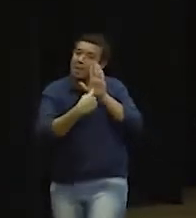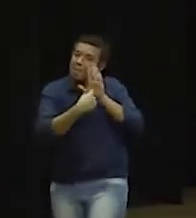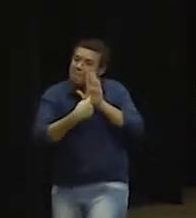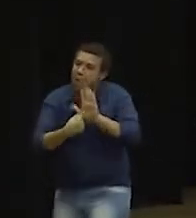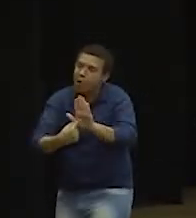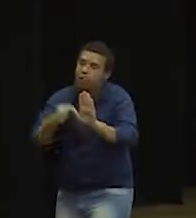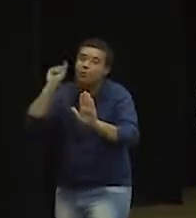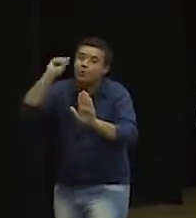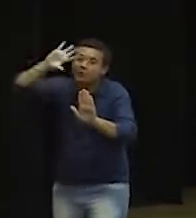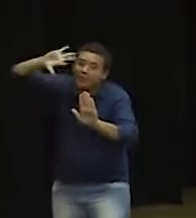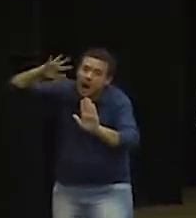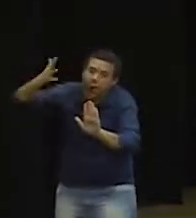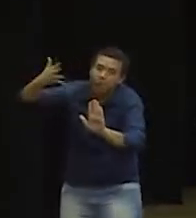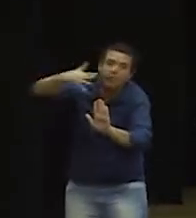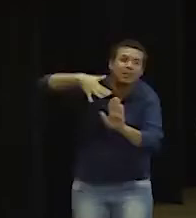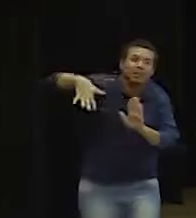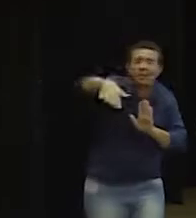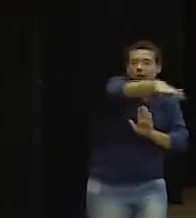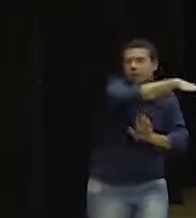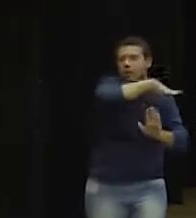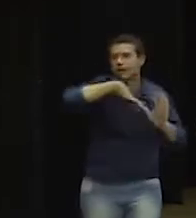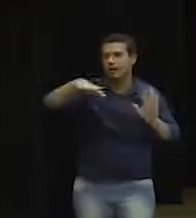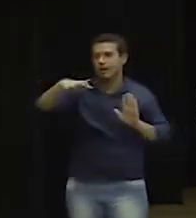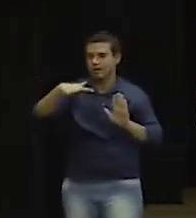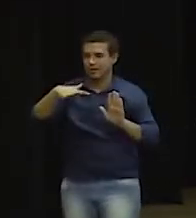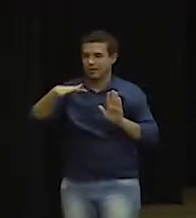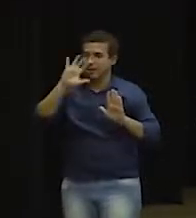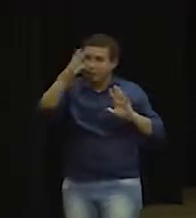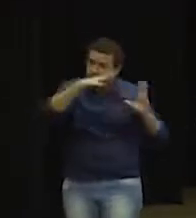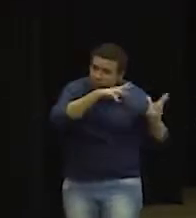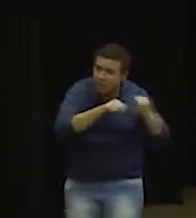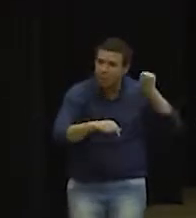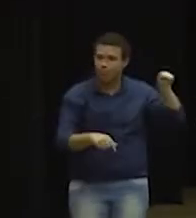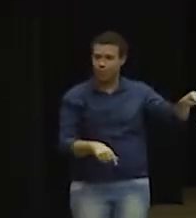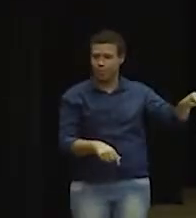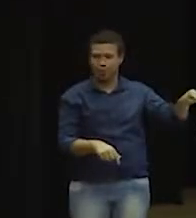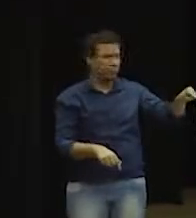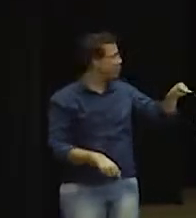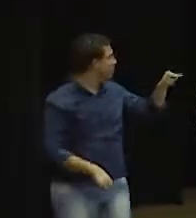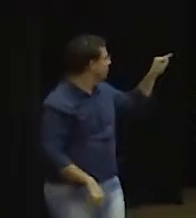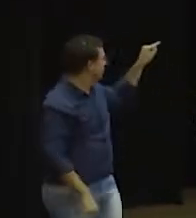toa, não. A literatura traz coisas do mundo, do social.